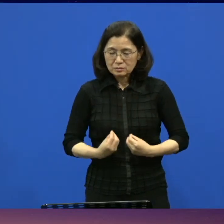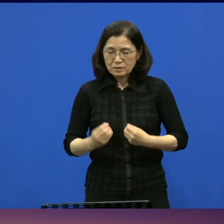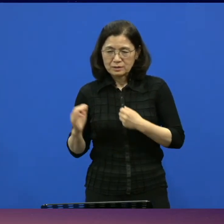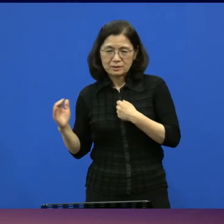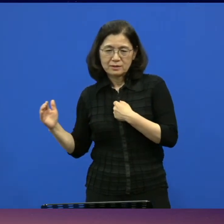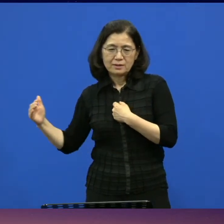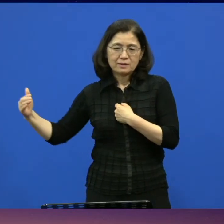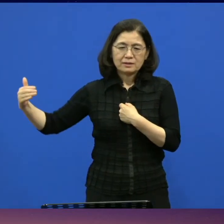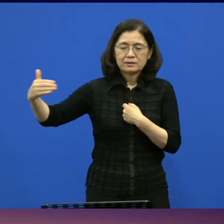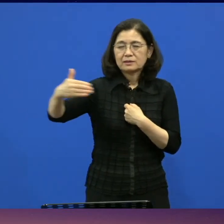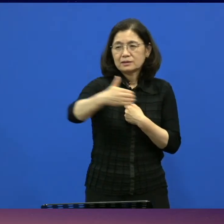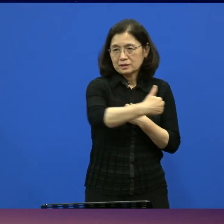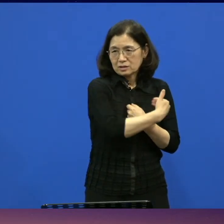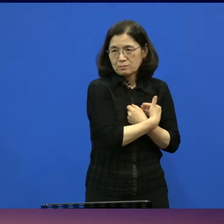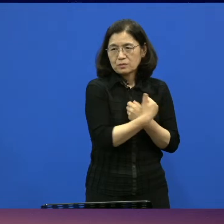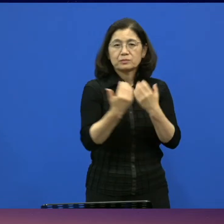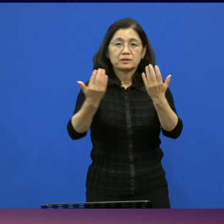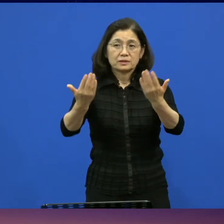덮어버리시는